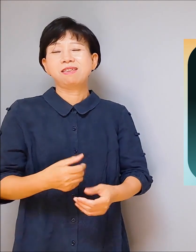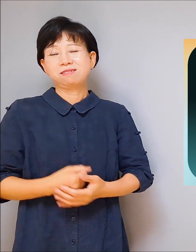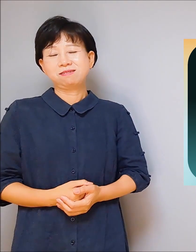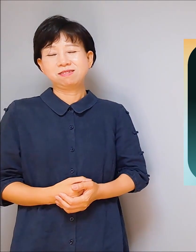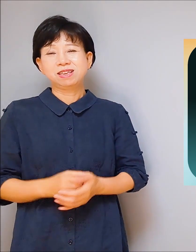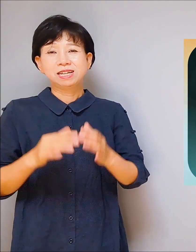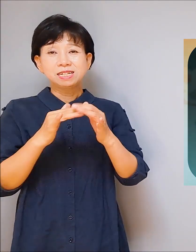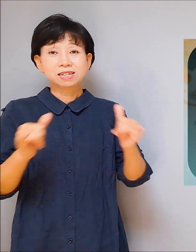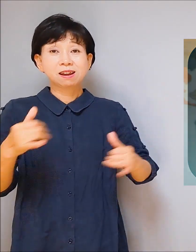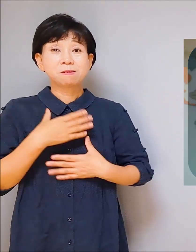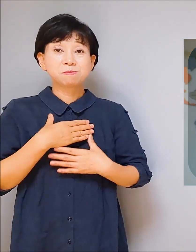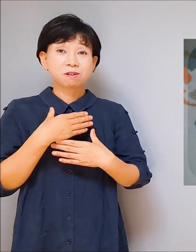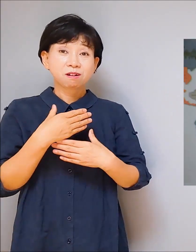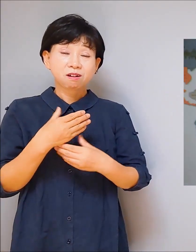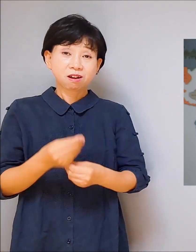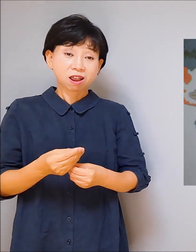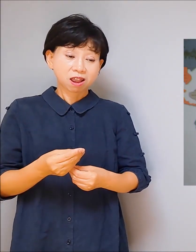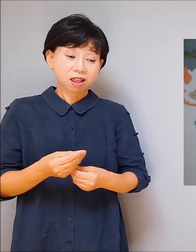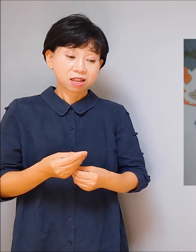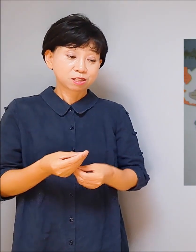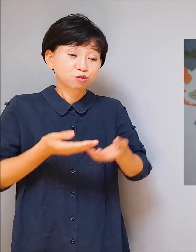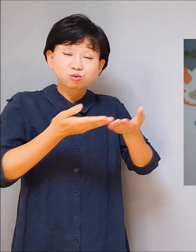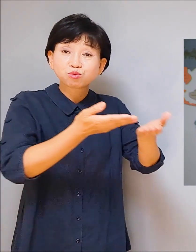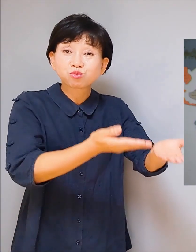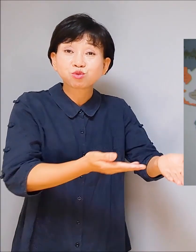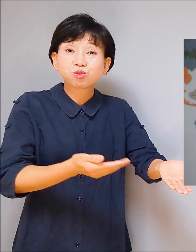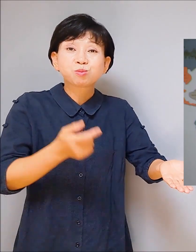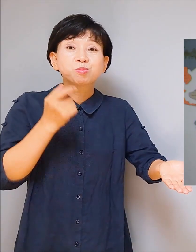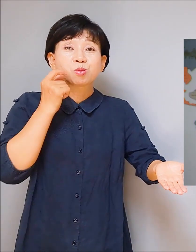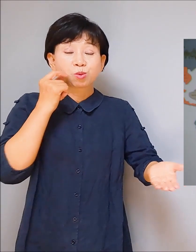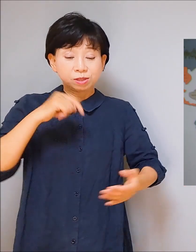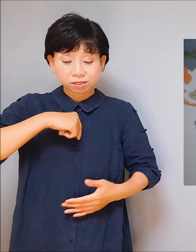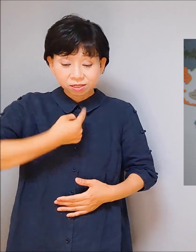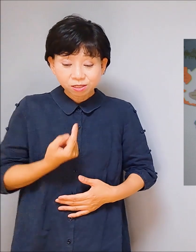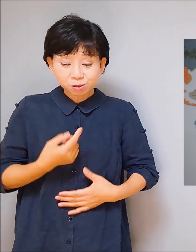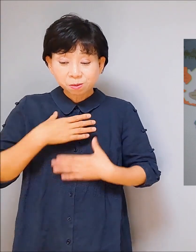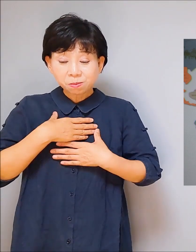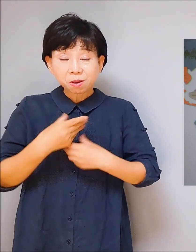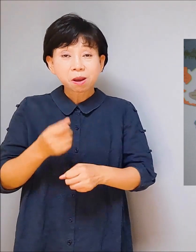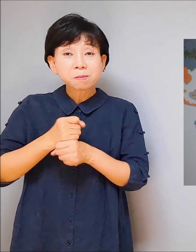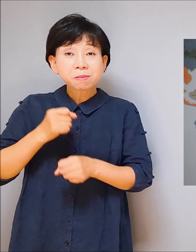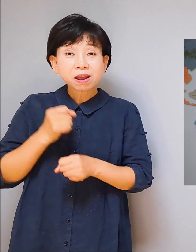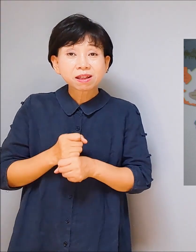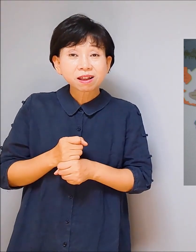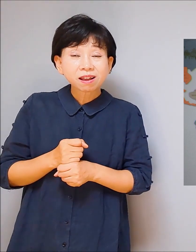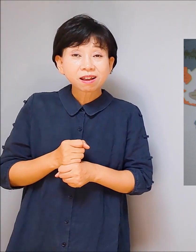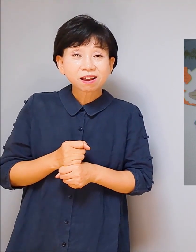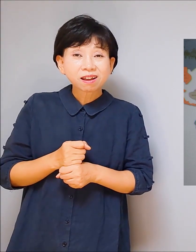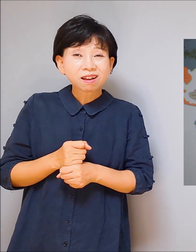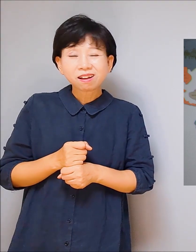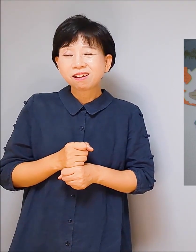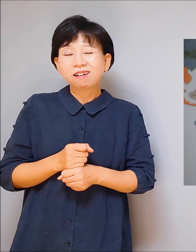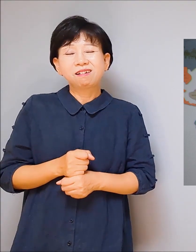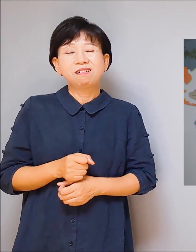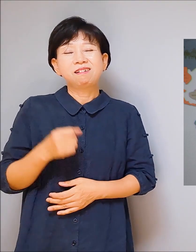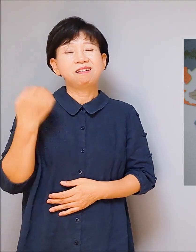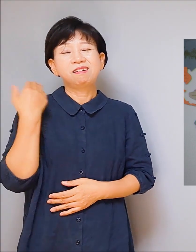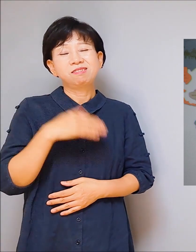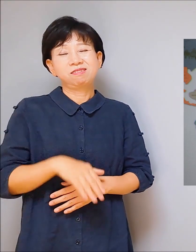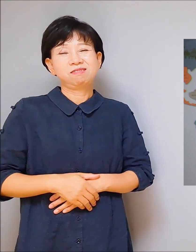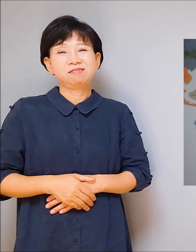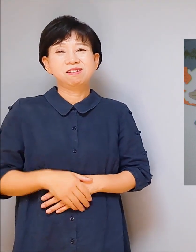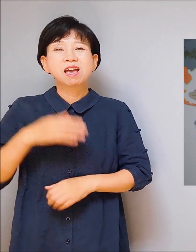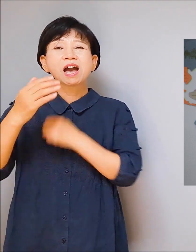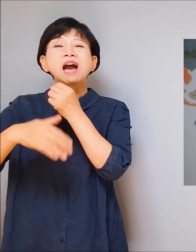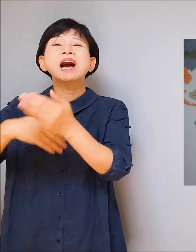사람이 평안을 주지 못합니다. 야곱이 스스로 평안하려고 할 수가 없어요. 하나님이 개입하셔서, 하나님이